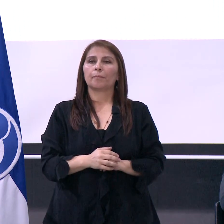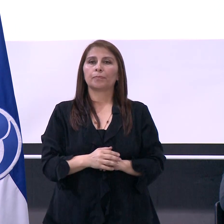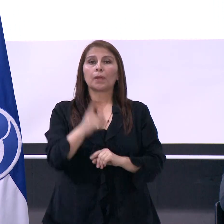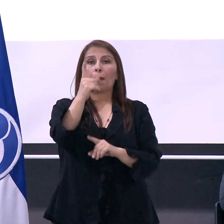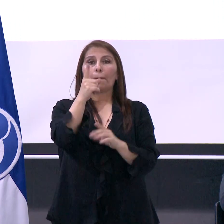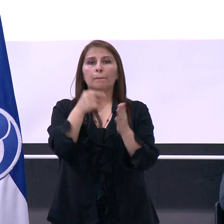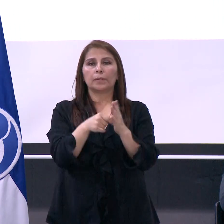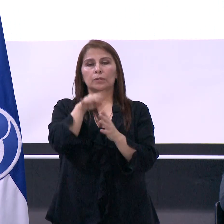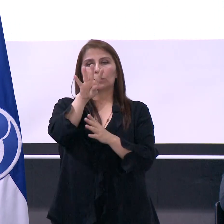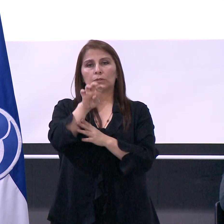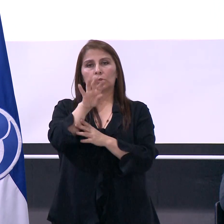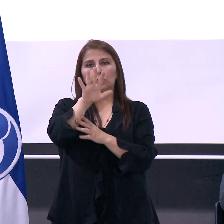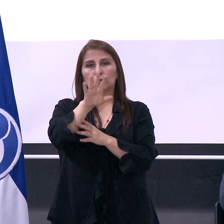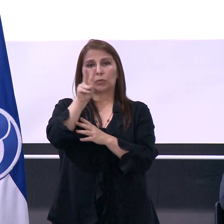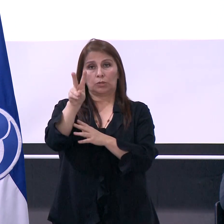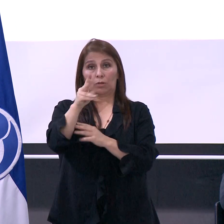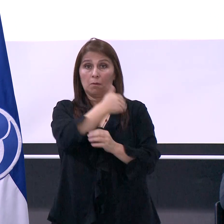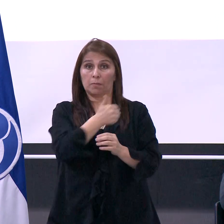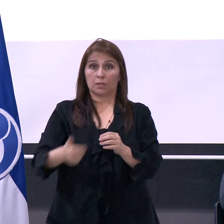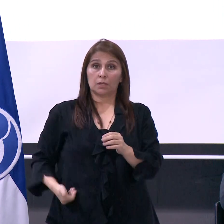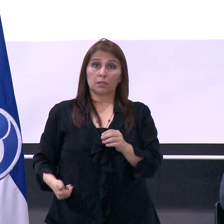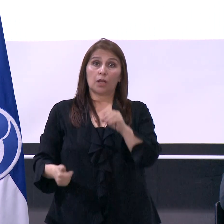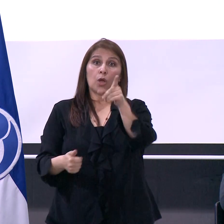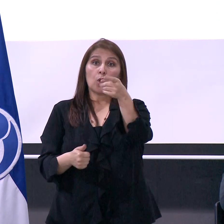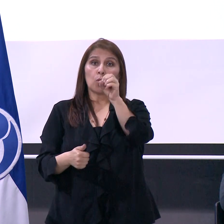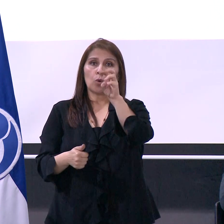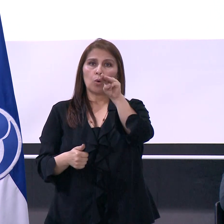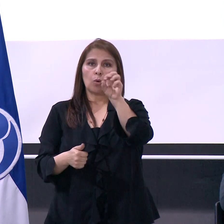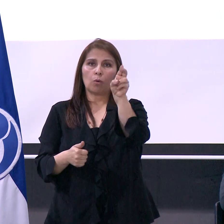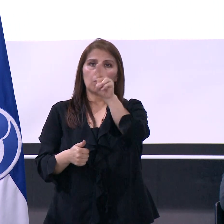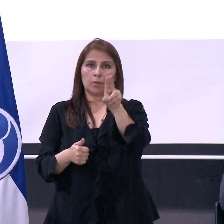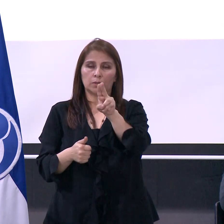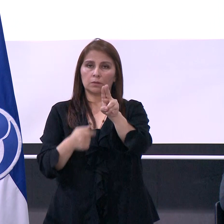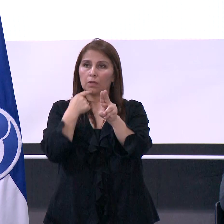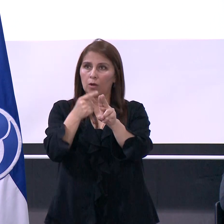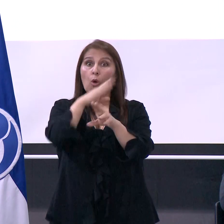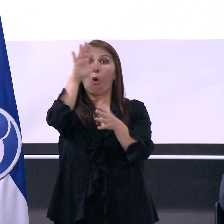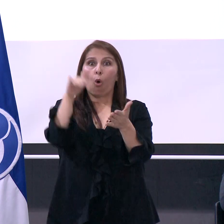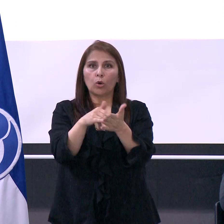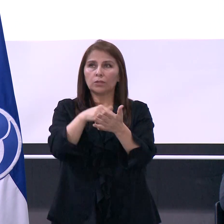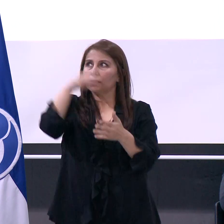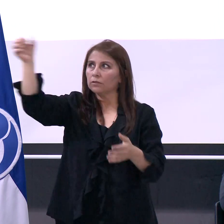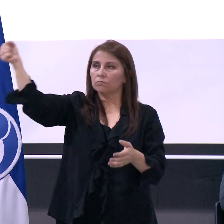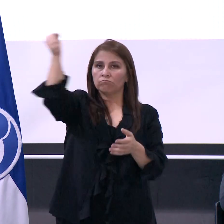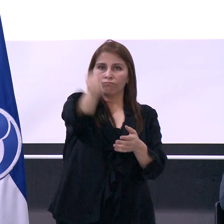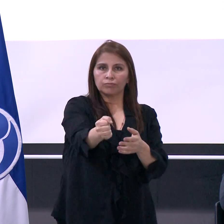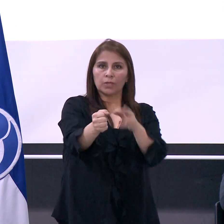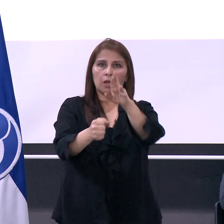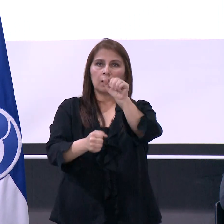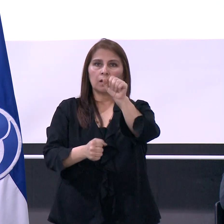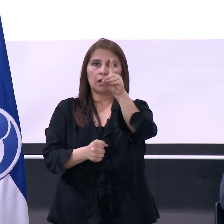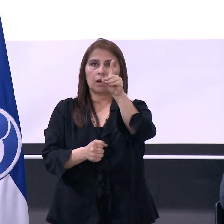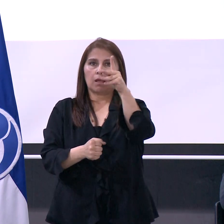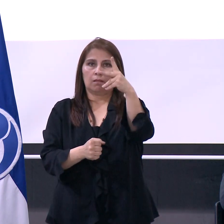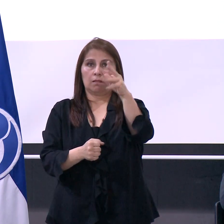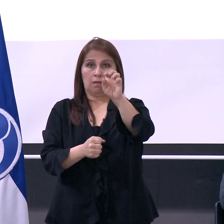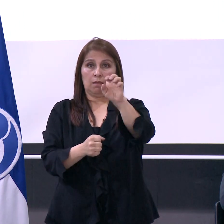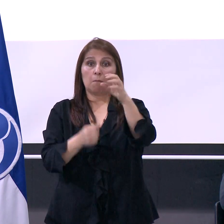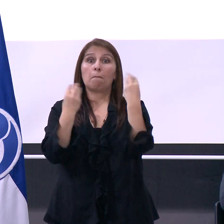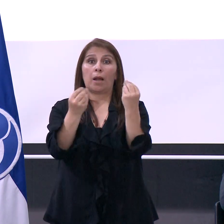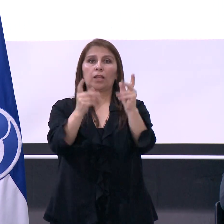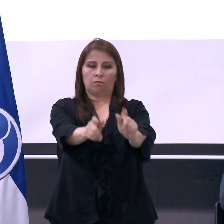52 el gobierno de laureano gómez pidió a la embajada alemana que enviaran de nuevo arranque con la intención de que se encargará del ipe n superior